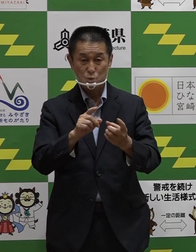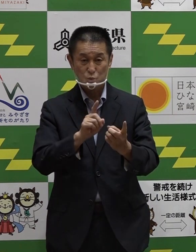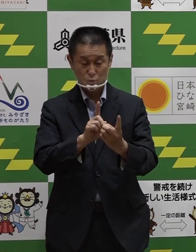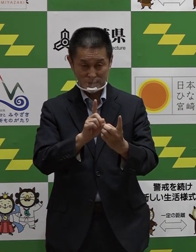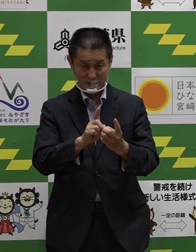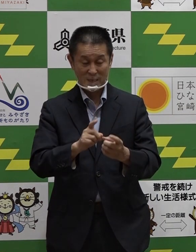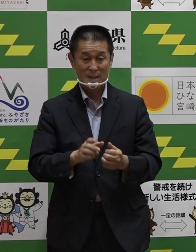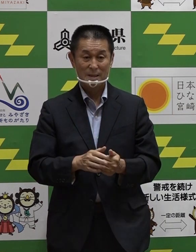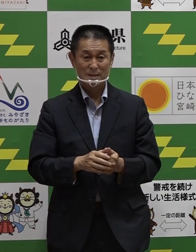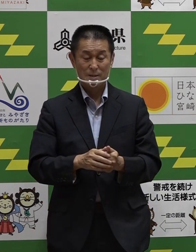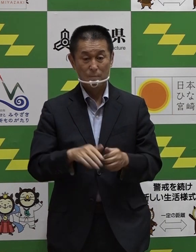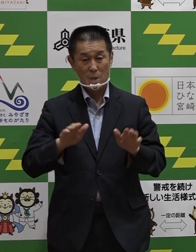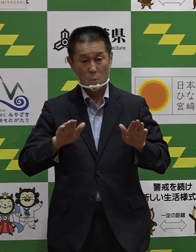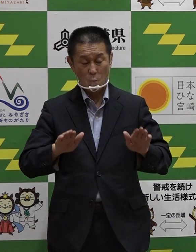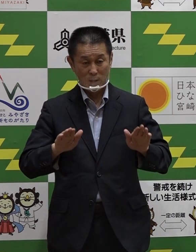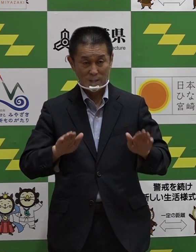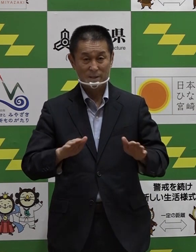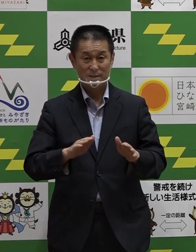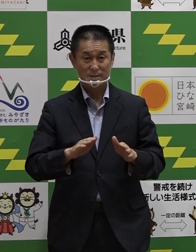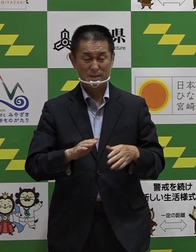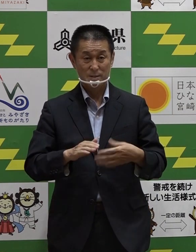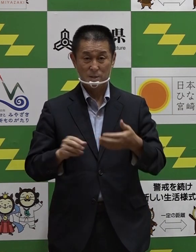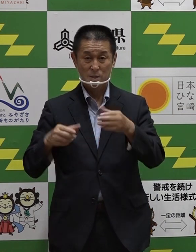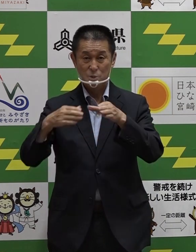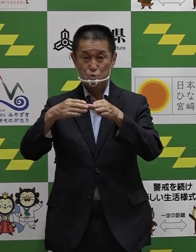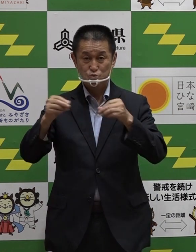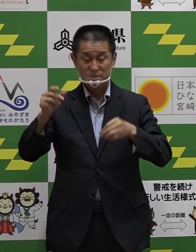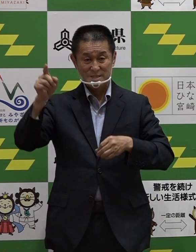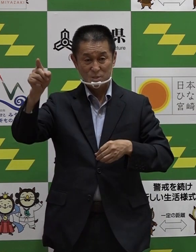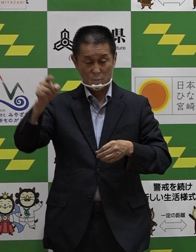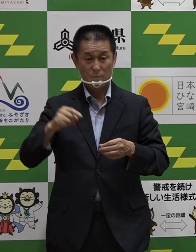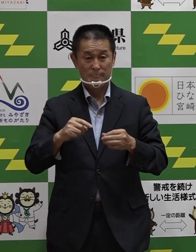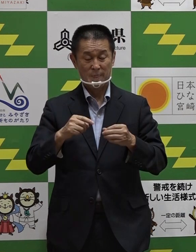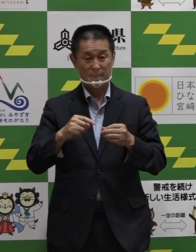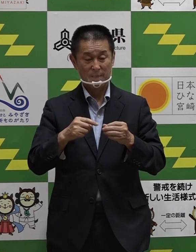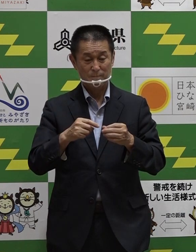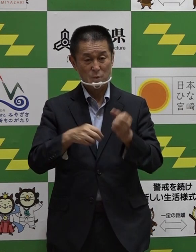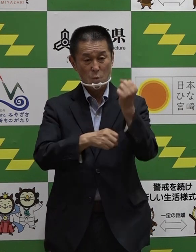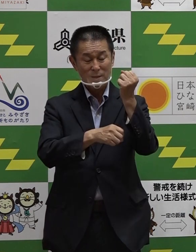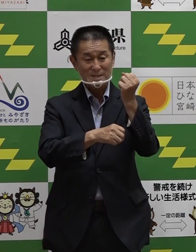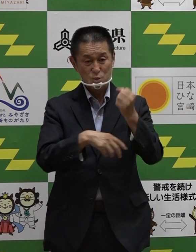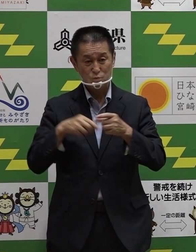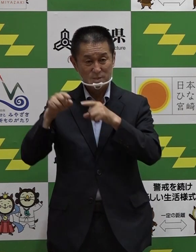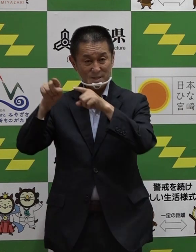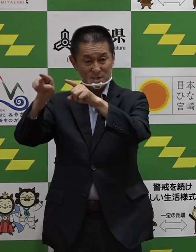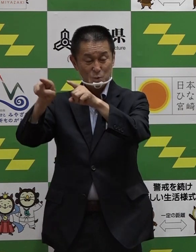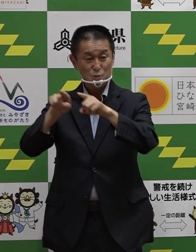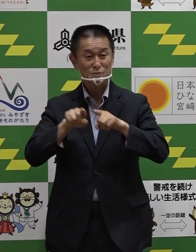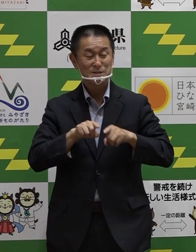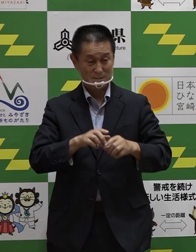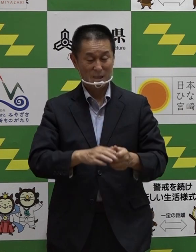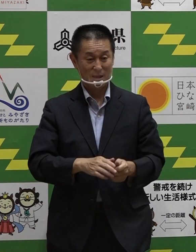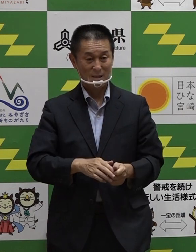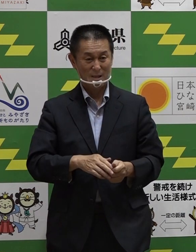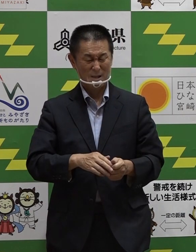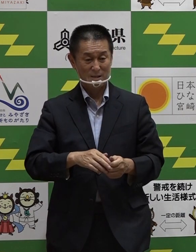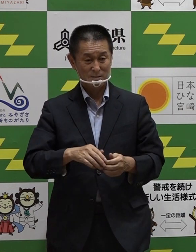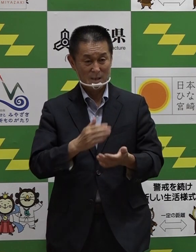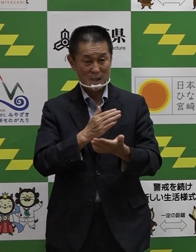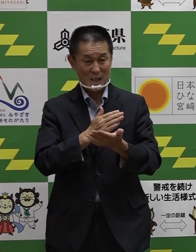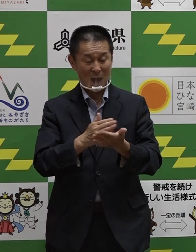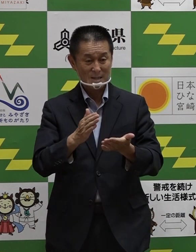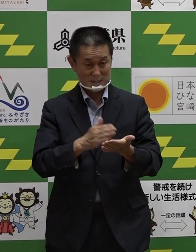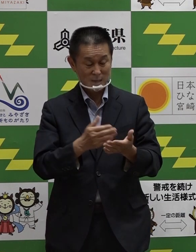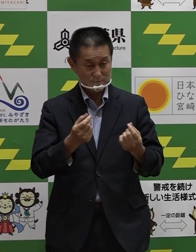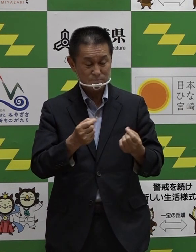はい、今回その国の、目安基準に、準じて対応してということの判断